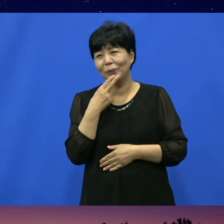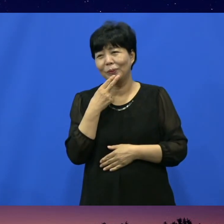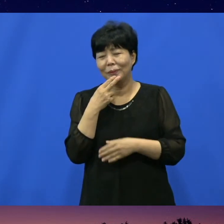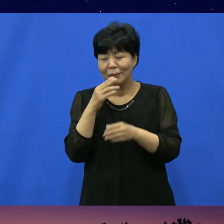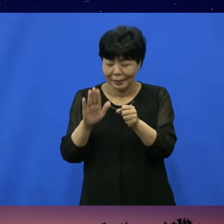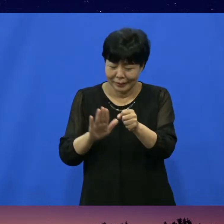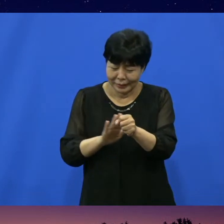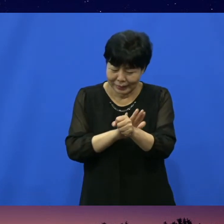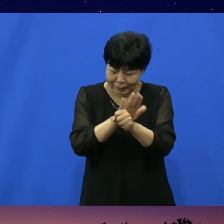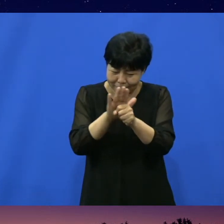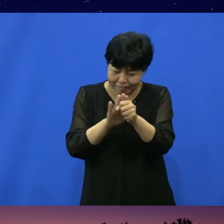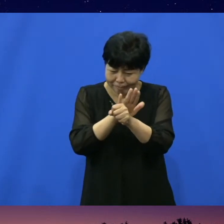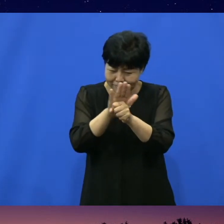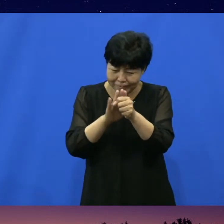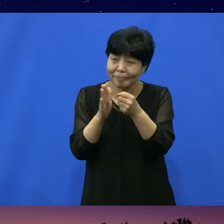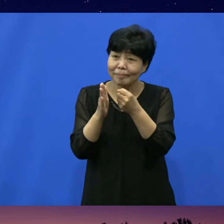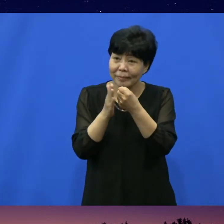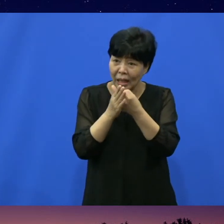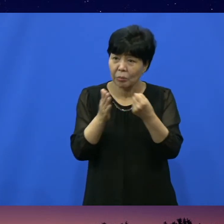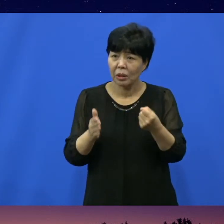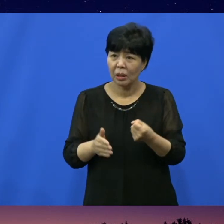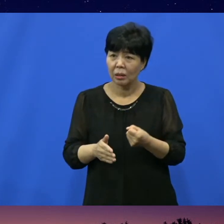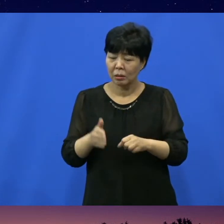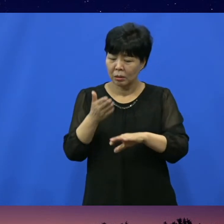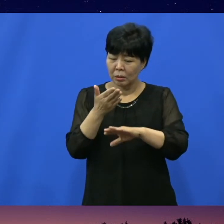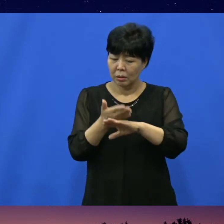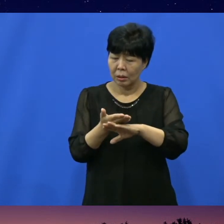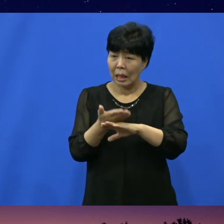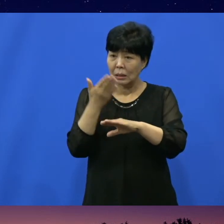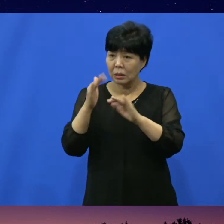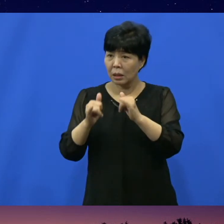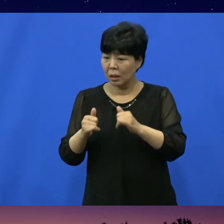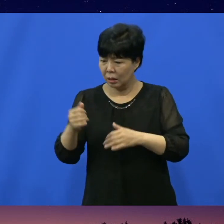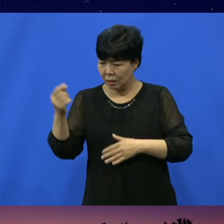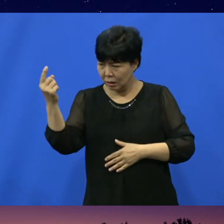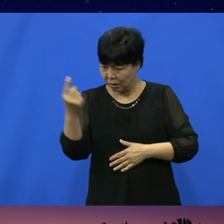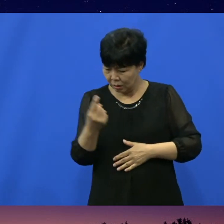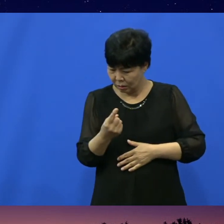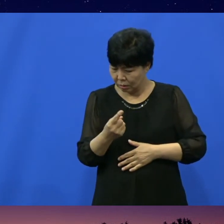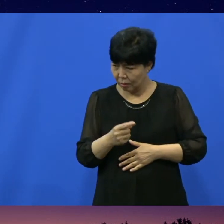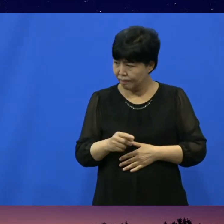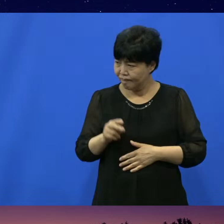사랑하면요, 누가 다른 사람이 끼어들면 질투하게 되는 거예요.